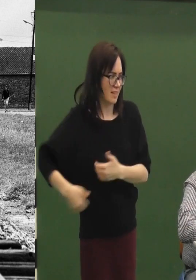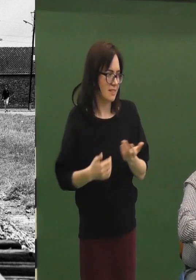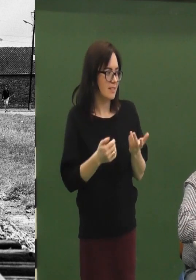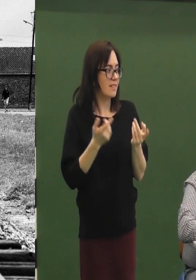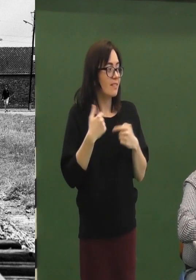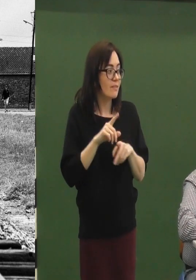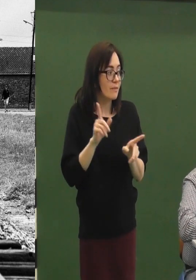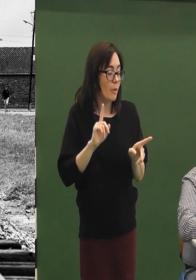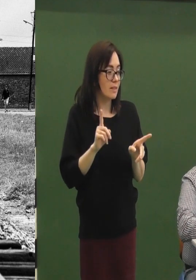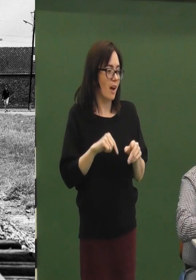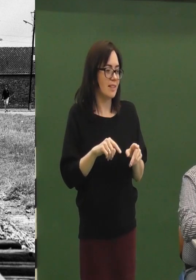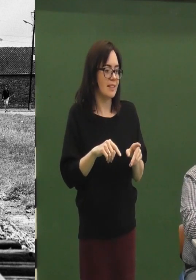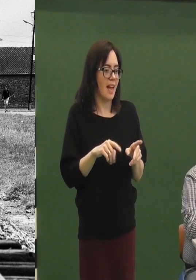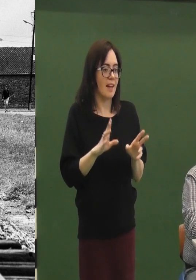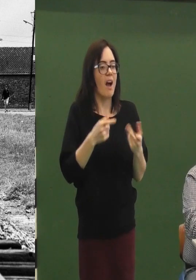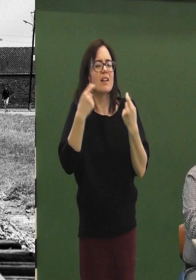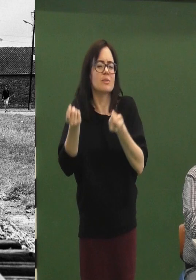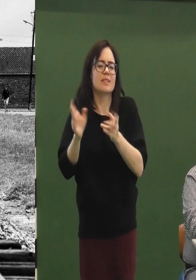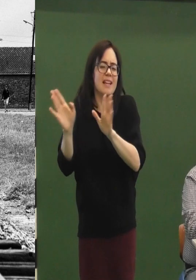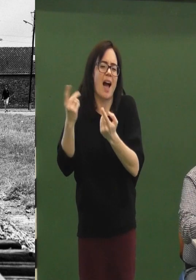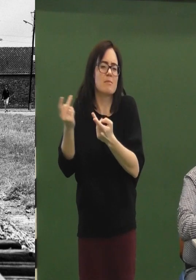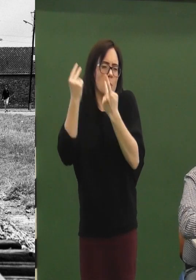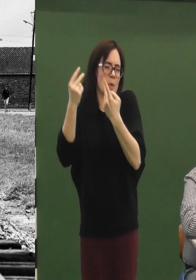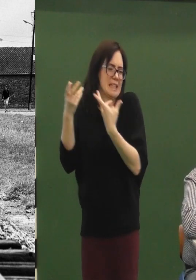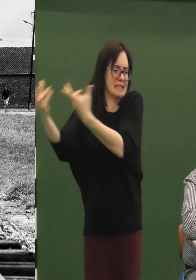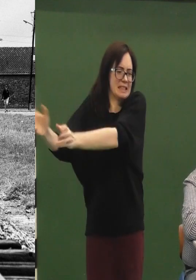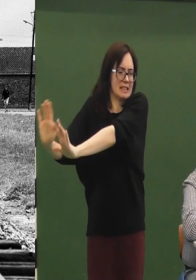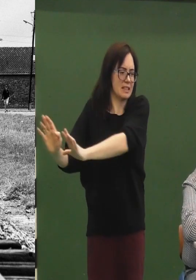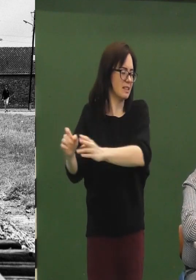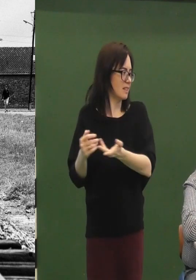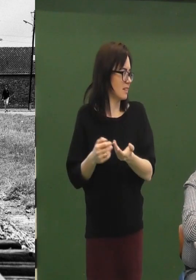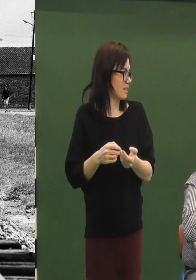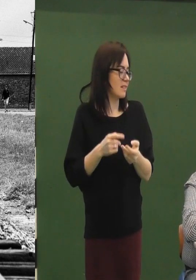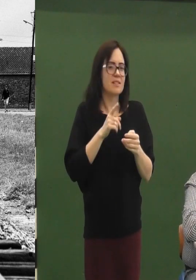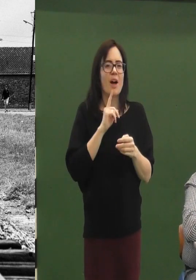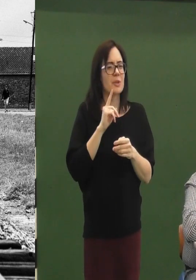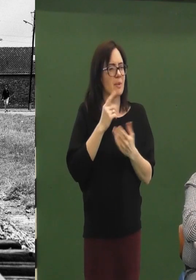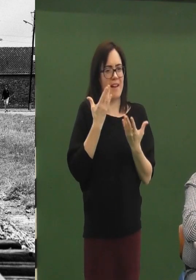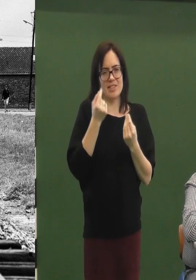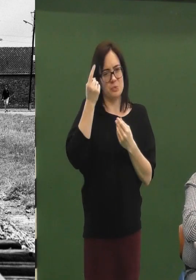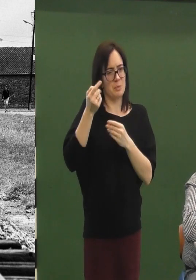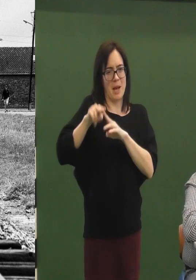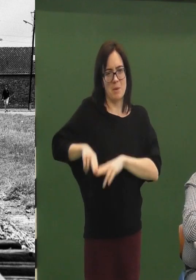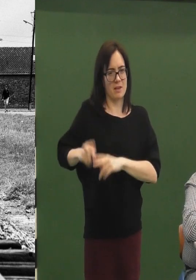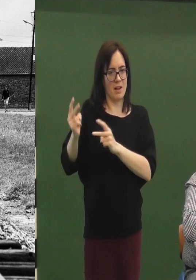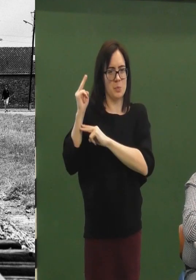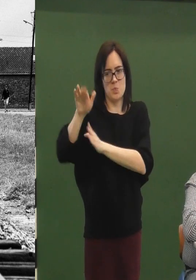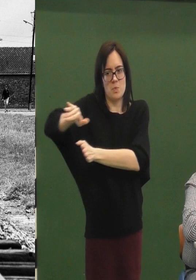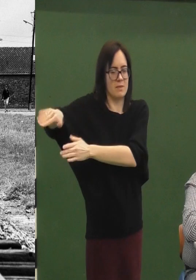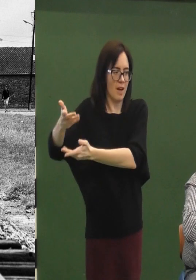akinek odaadtuk, hogy őrizze meg a valminkat, hát nagyon kevés valamit őriztek meg, és